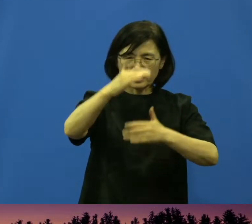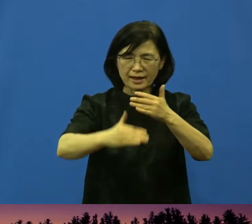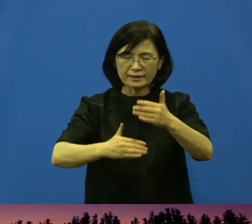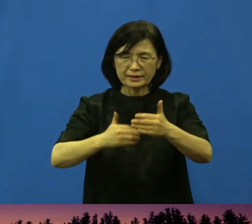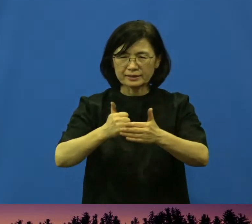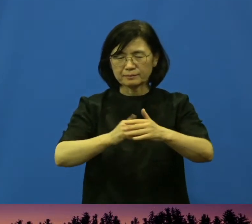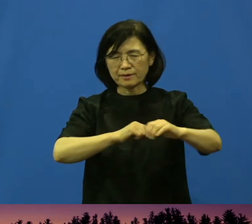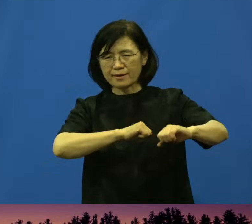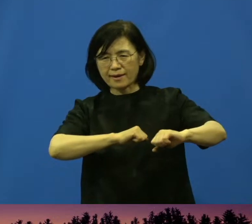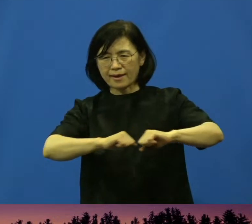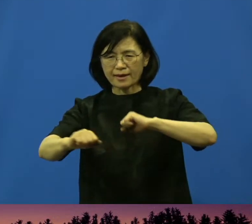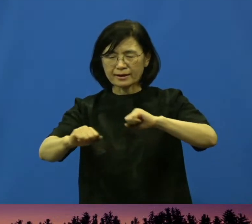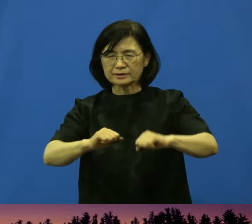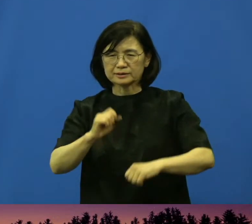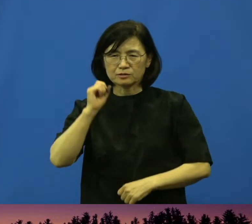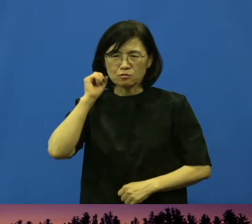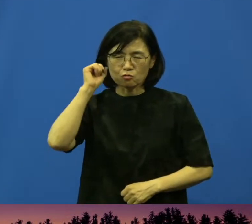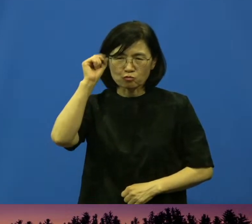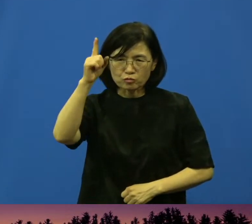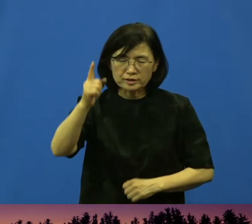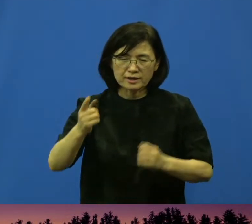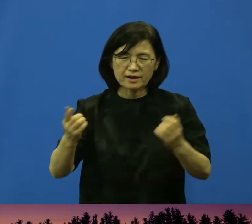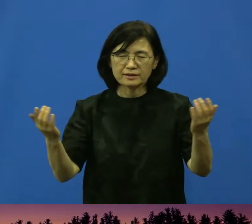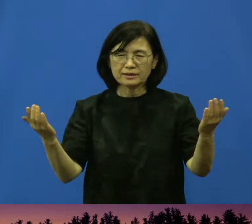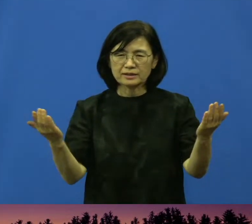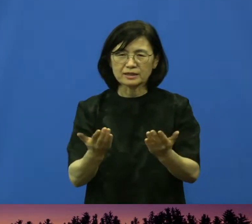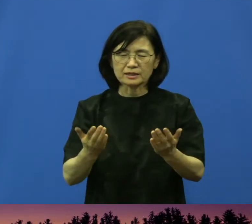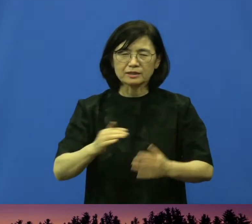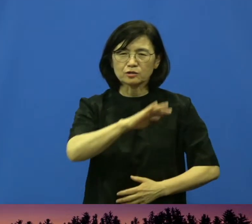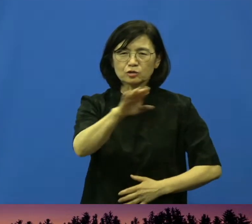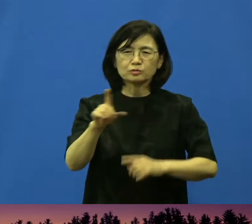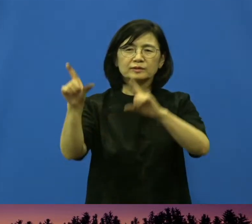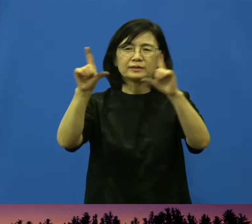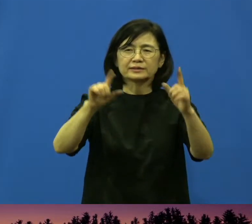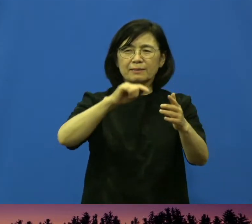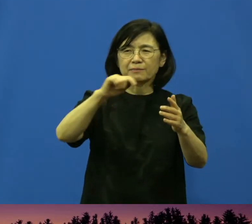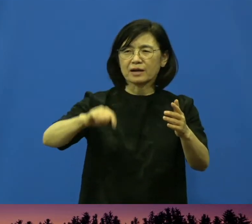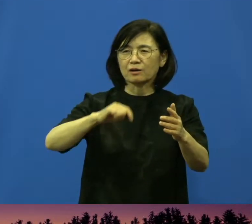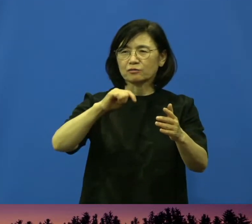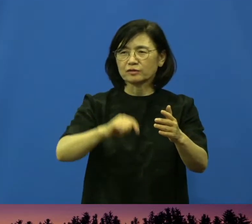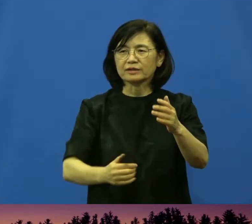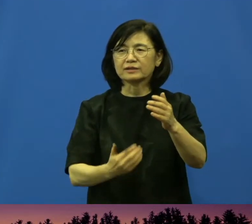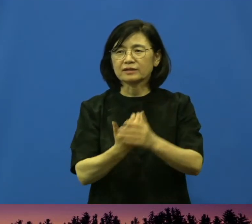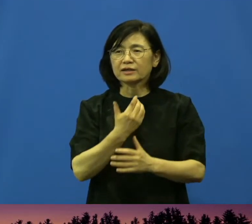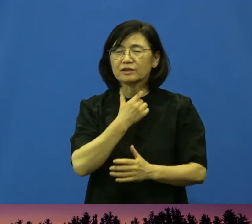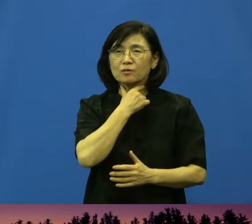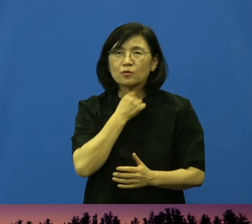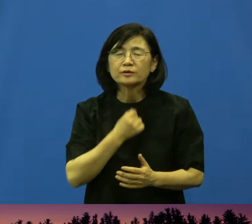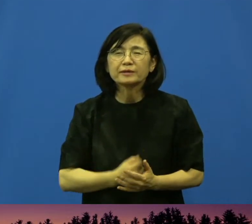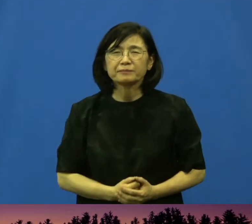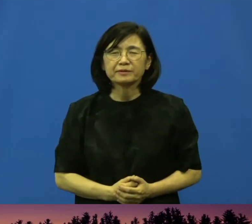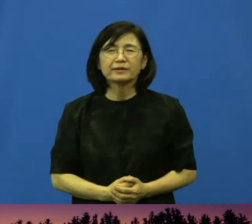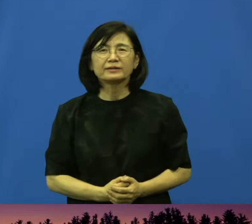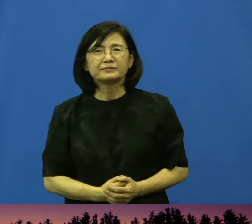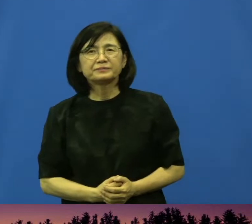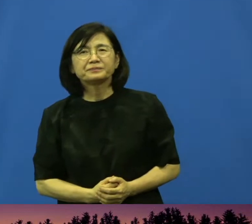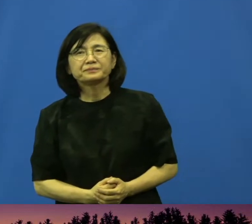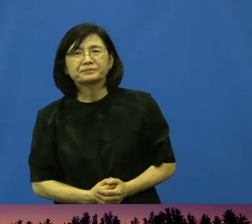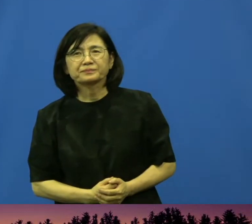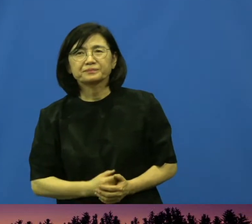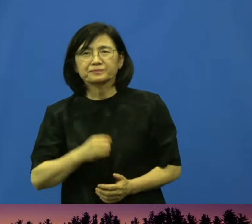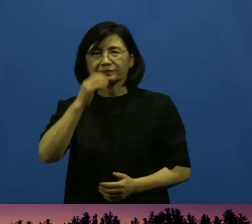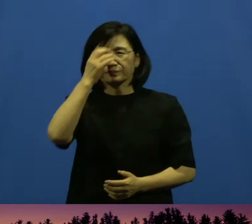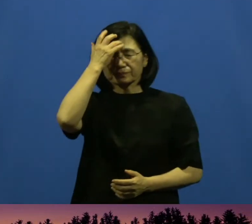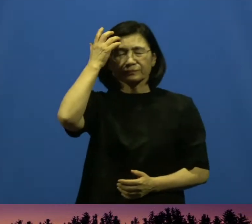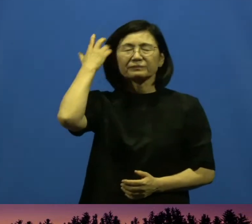역사가 여러분들 가운데 일어나게 되기를 주의 이름으로 축원합니다. 우리 이 세상을 살아가는 동안에 우리